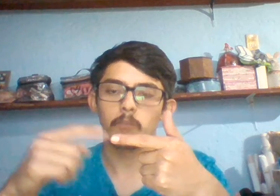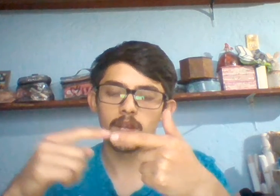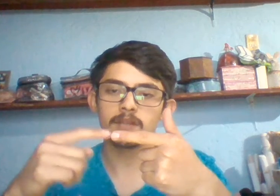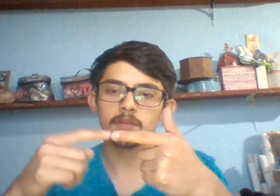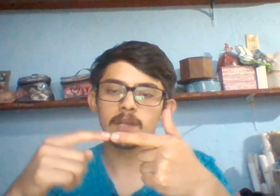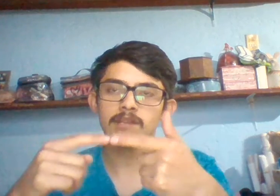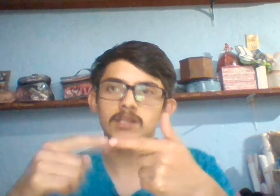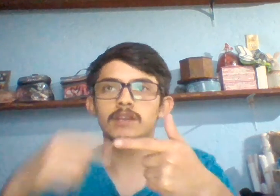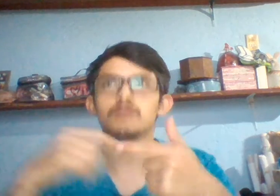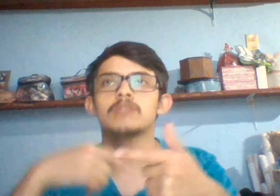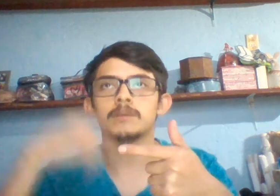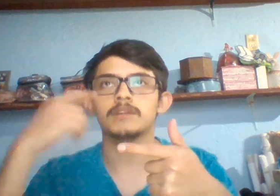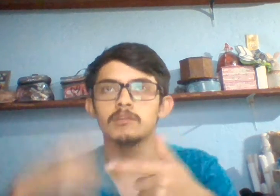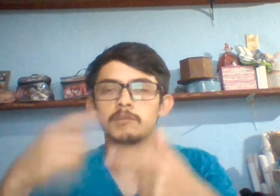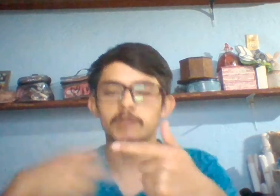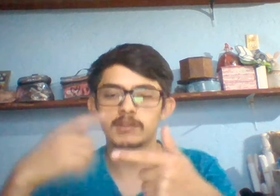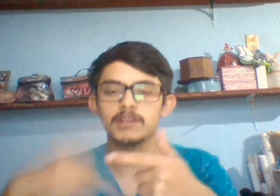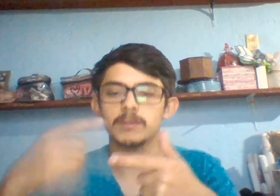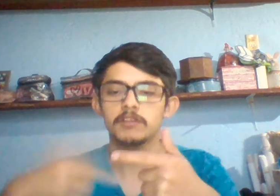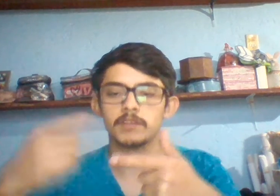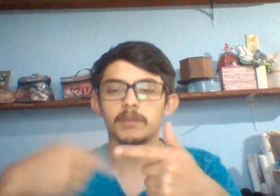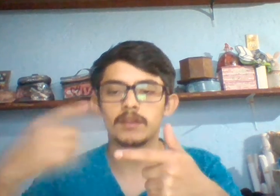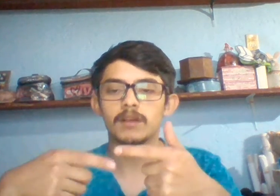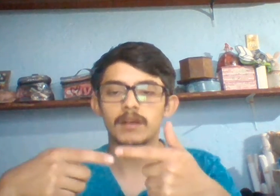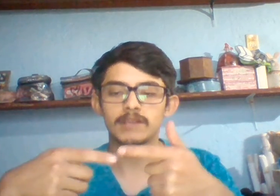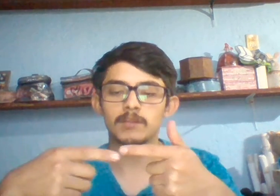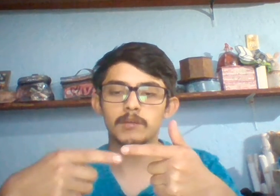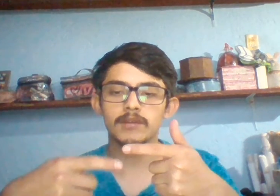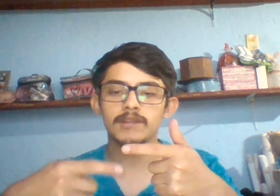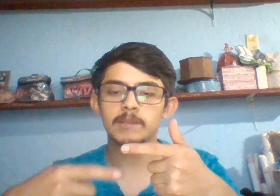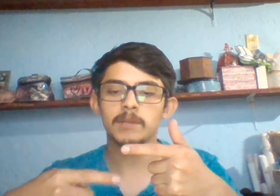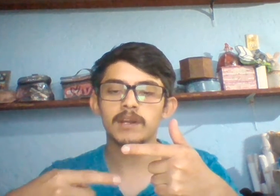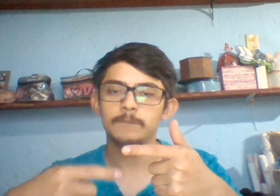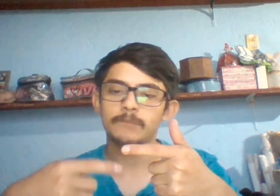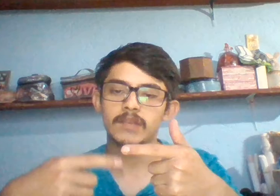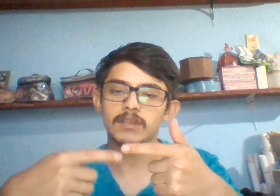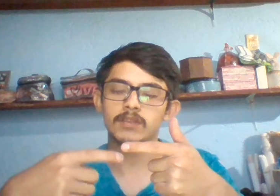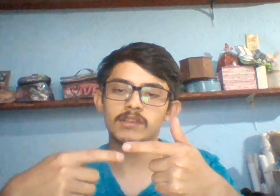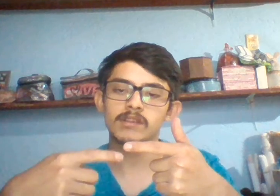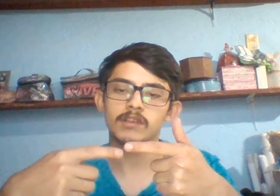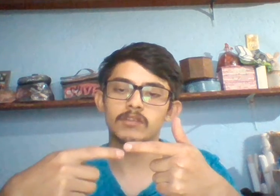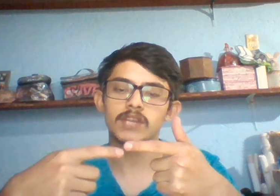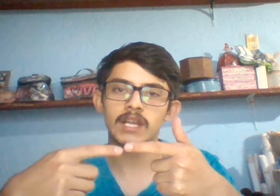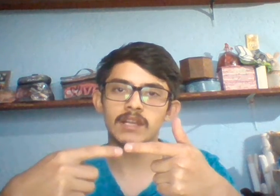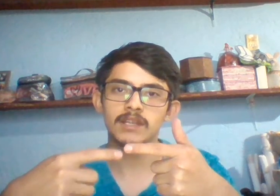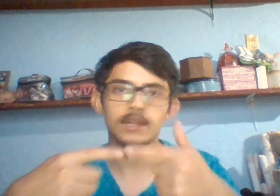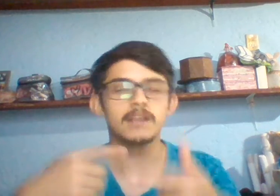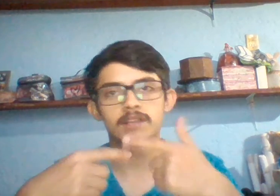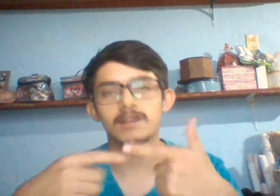pega de nuevo la señal y otra vez el servomotor está prendido, hasta el momento que se apaga y entonces no llega a la línea y ahí se acabó